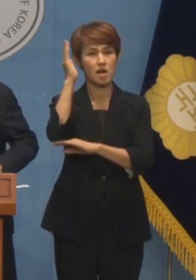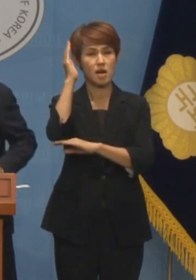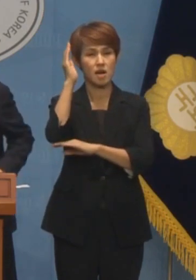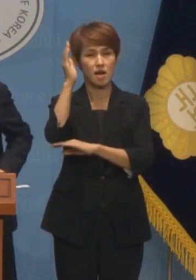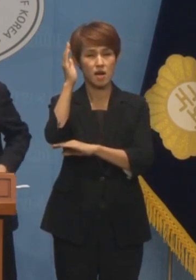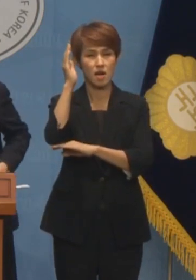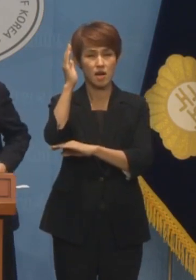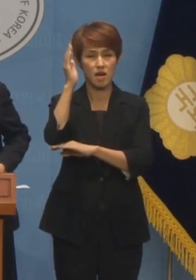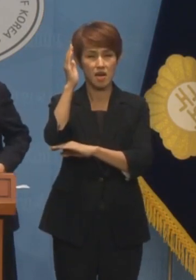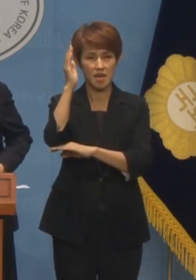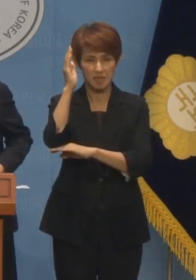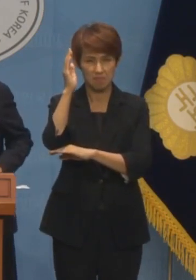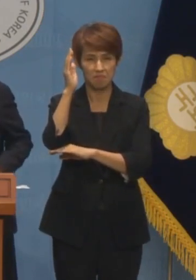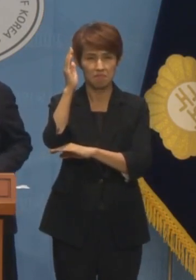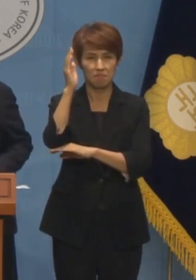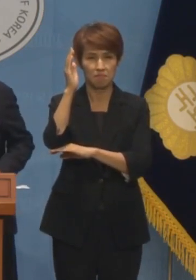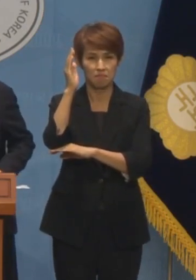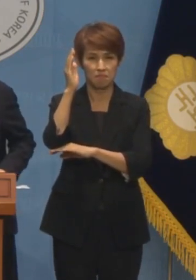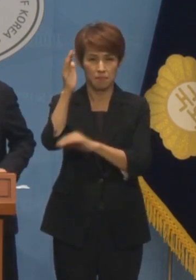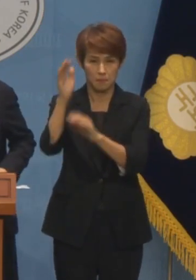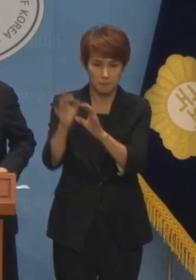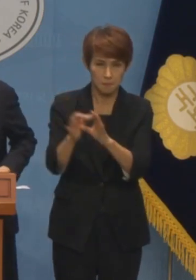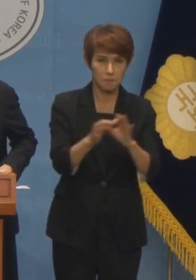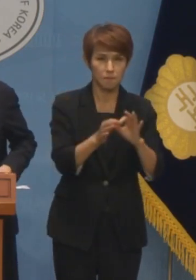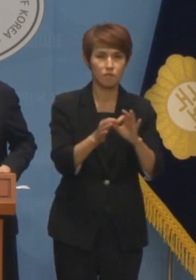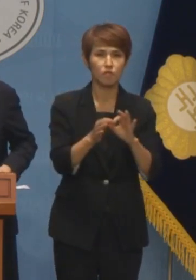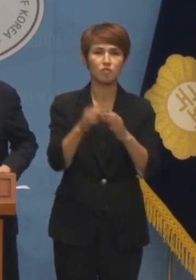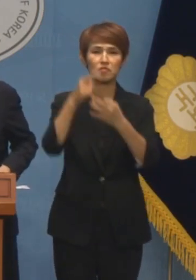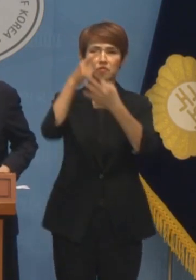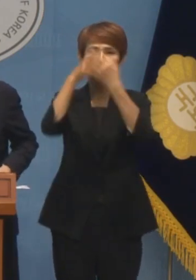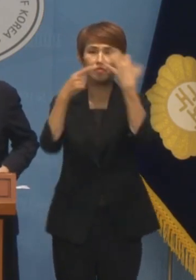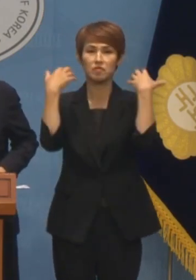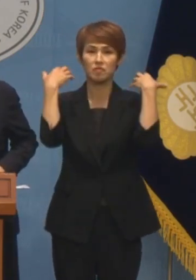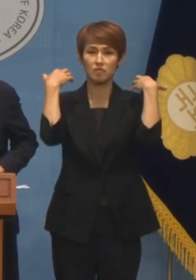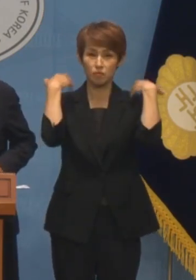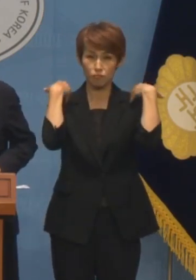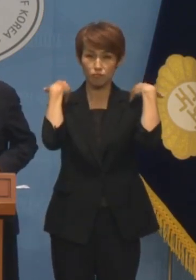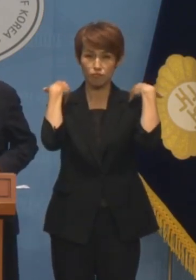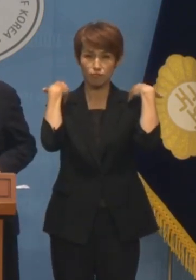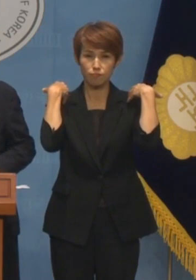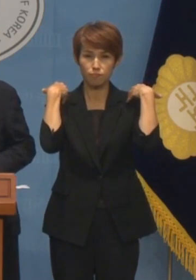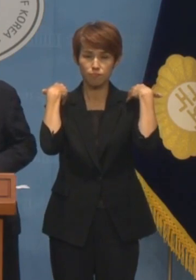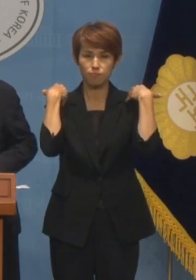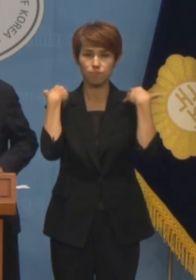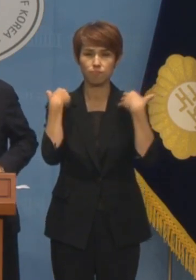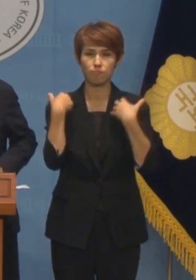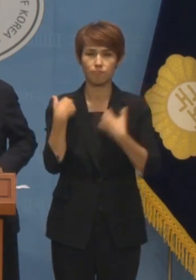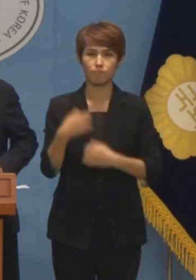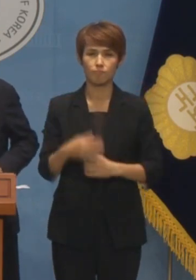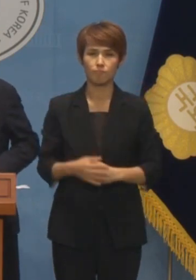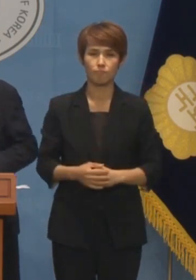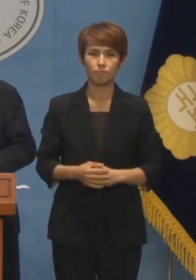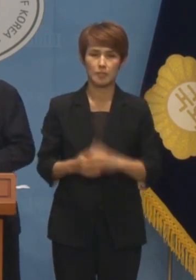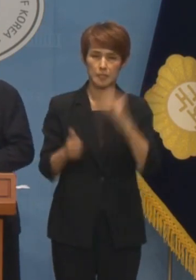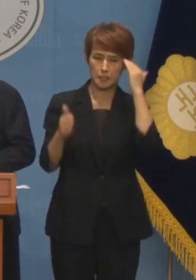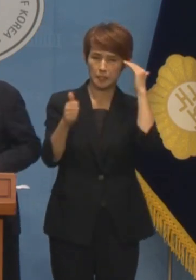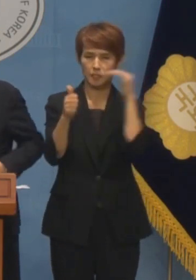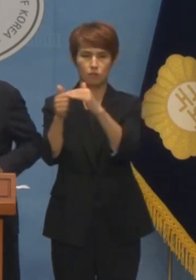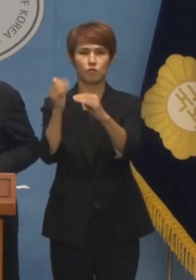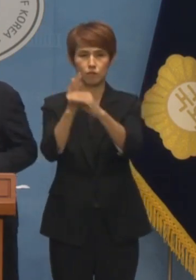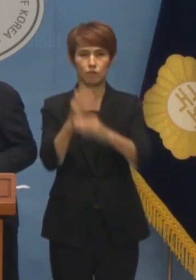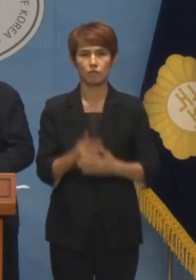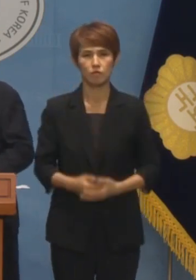온갖 의혹을 제기하며 윤석열 정부 흠집내기에 몰두하고 있습니다. 이